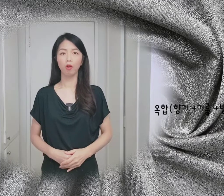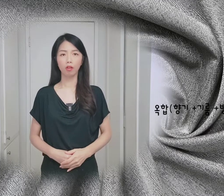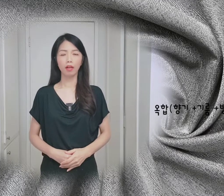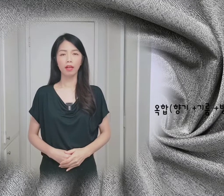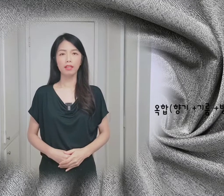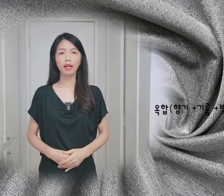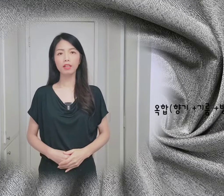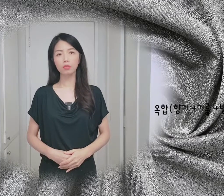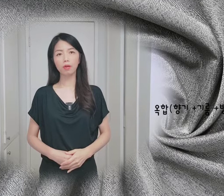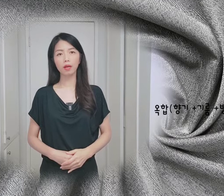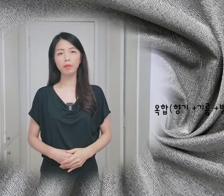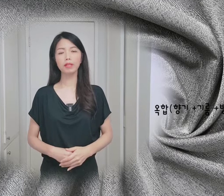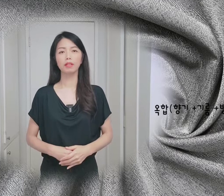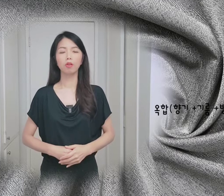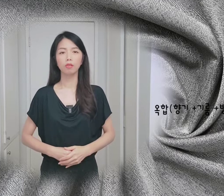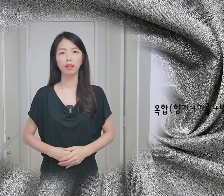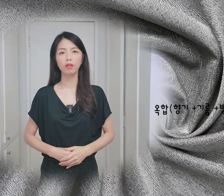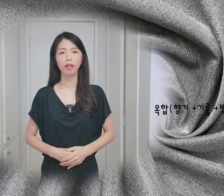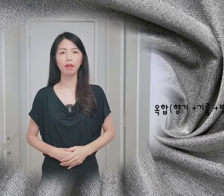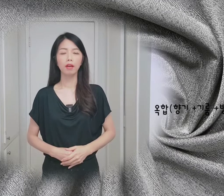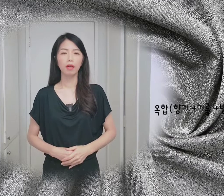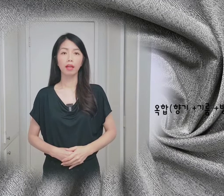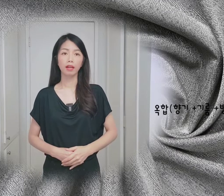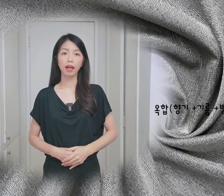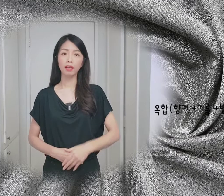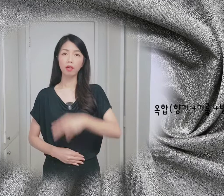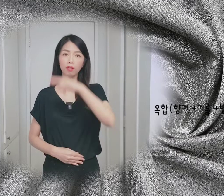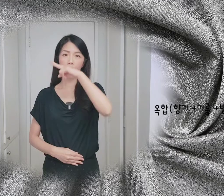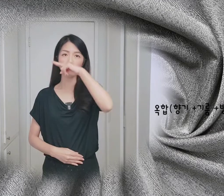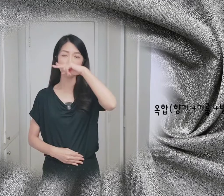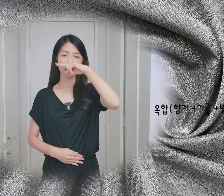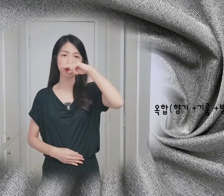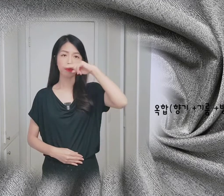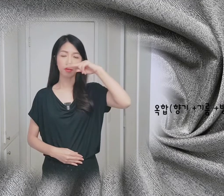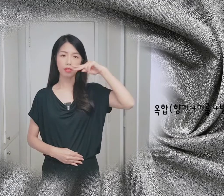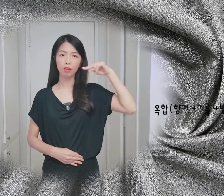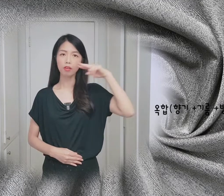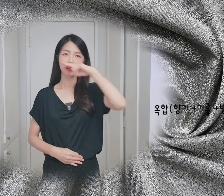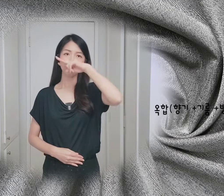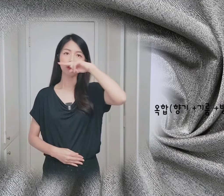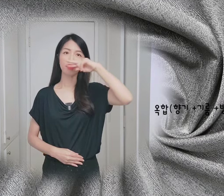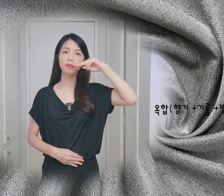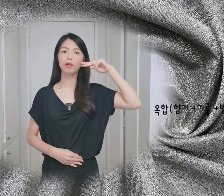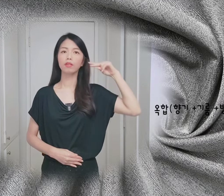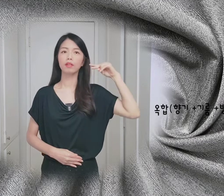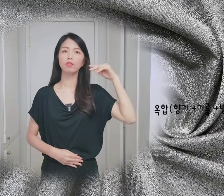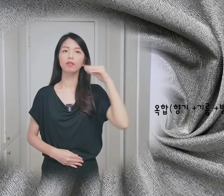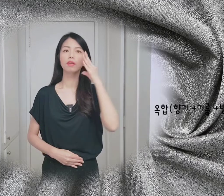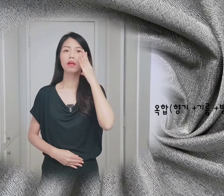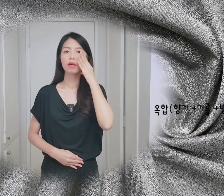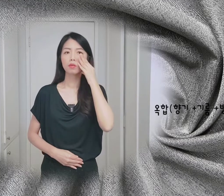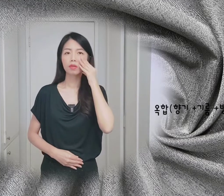그리고 병, 이 세 가지 수어가 합해진 그런 단어인데요. 일단 아까 향기라고 하는 뜻의 수어는 제가 말씀드렸죠. 그리고 기름이라고 하는